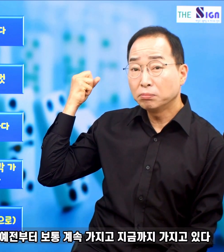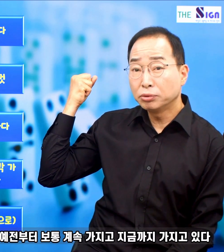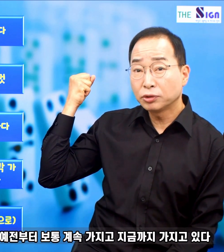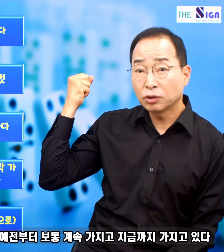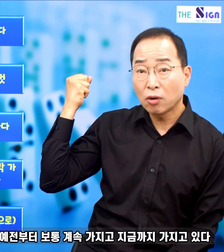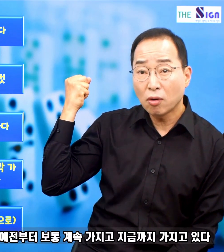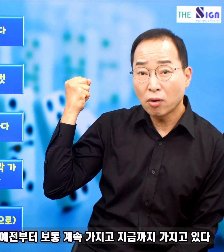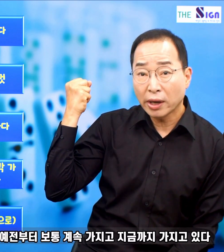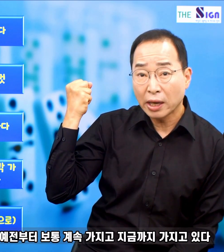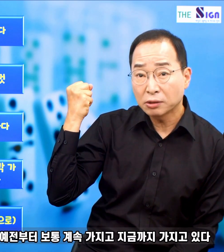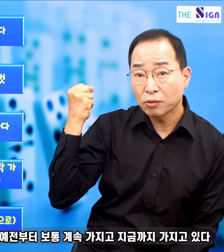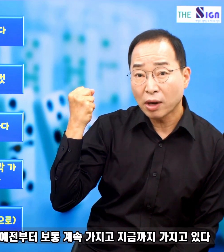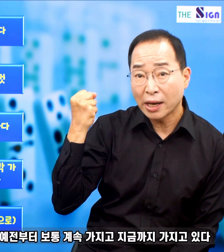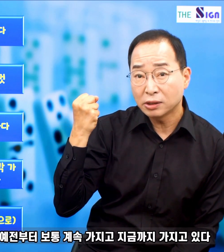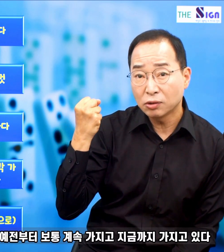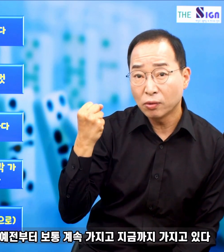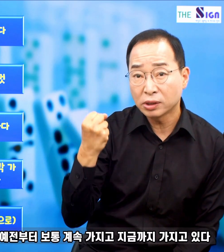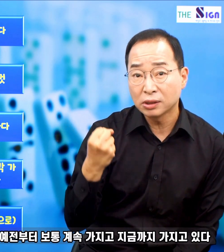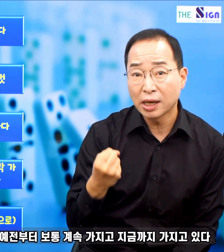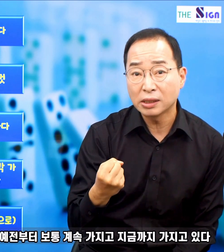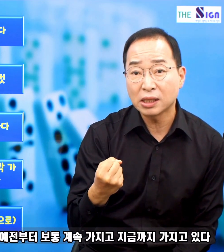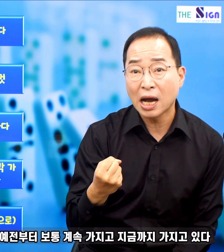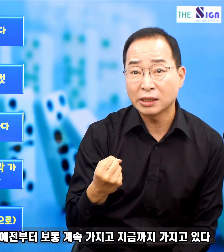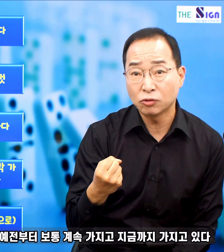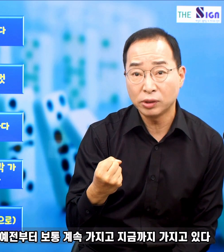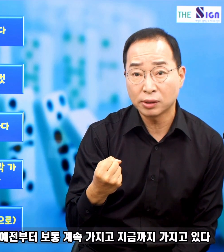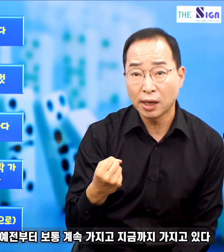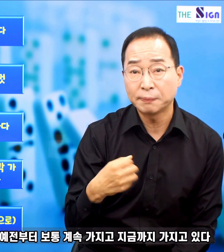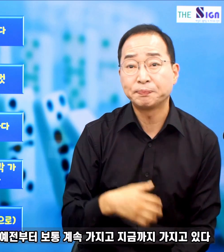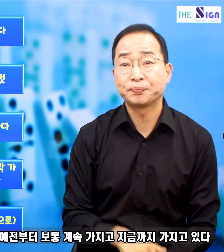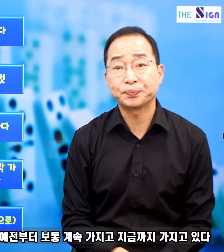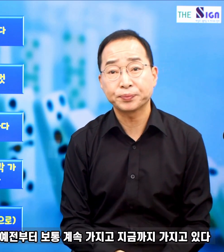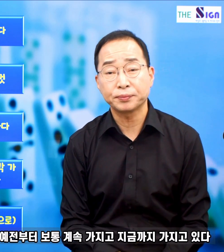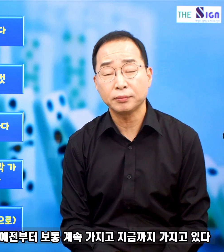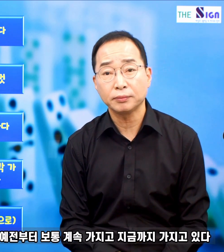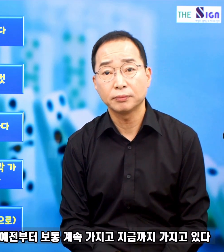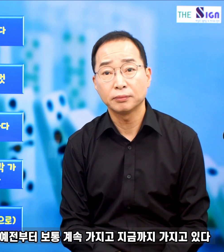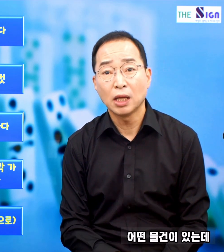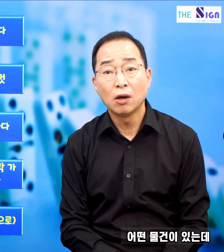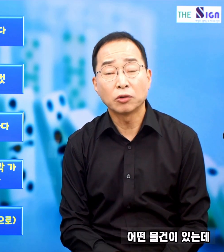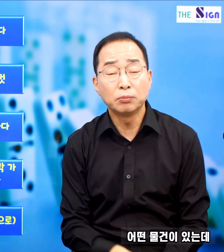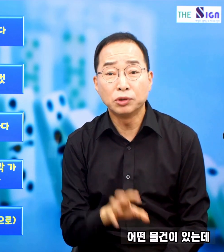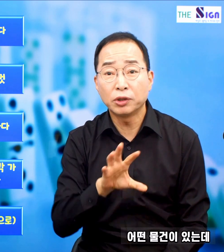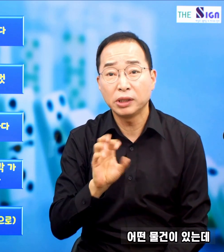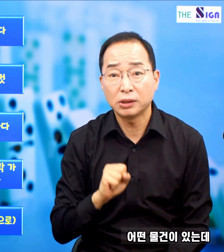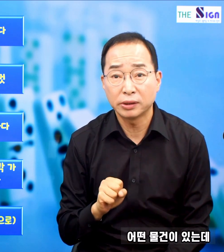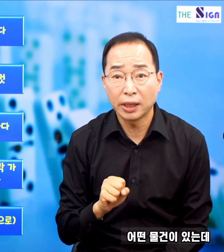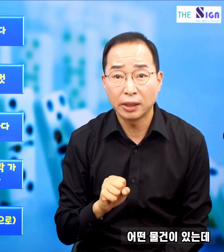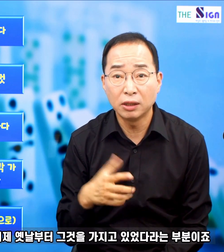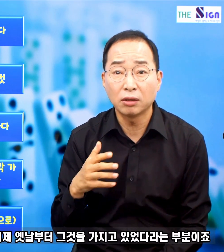예전부터 계속 가지고 지금까지 가지고 있다. 어떤 물건이 있는데 이거는 이제